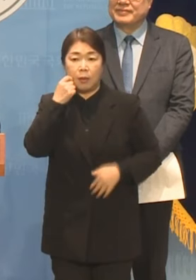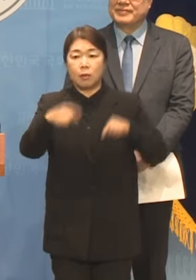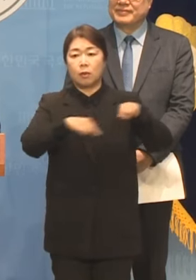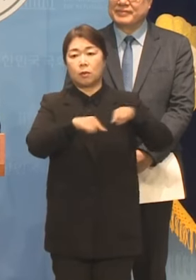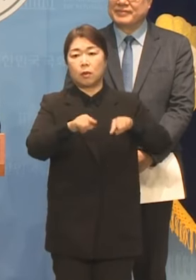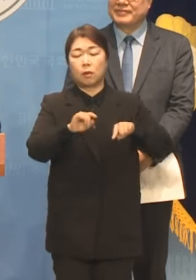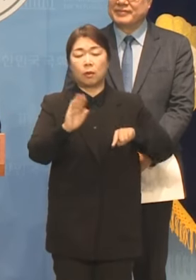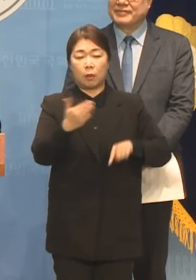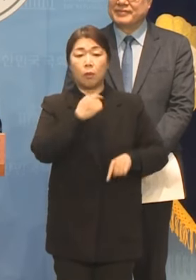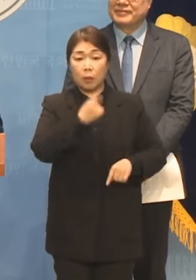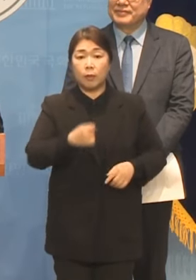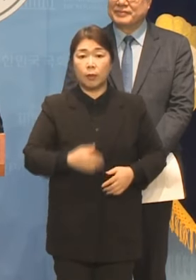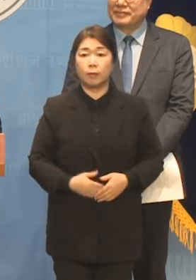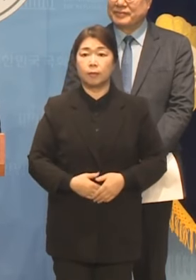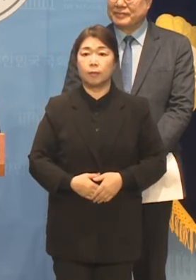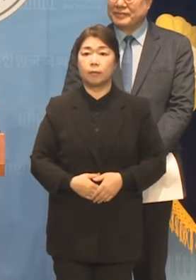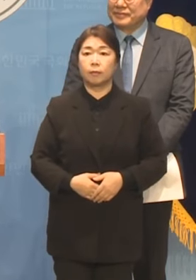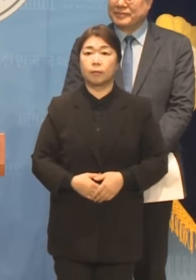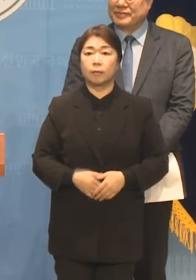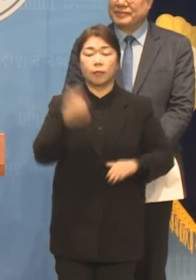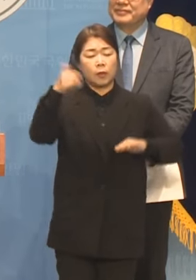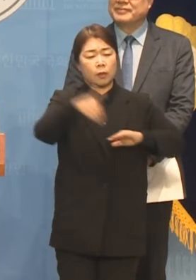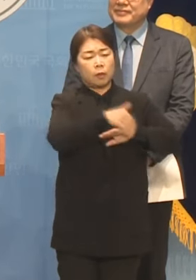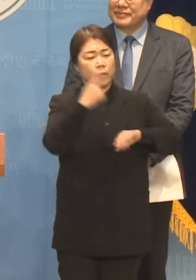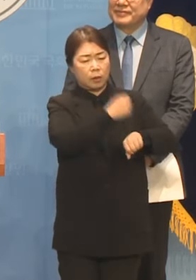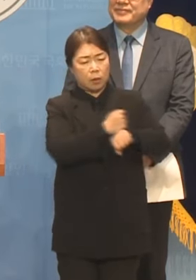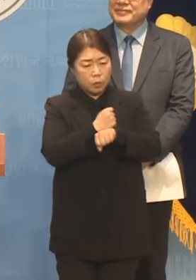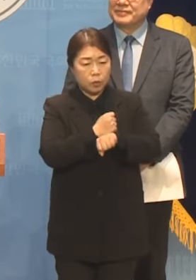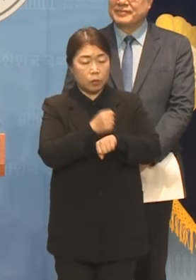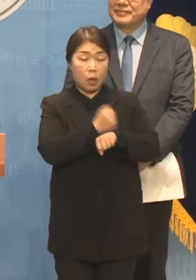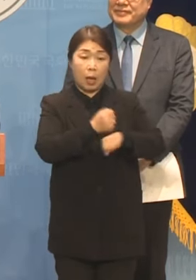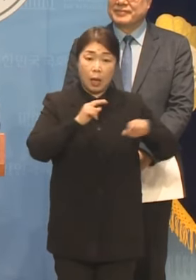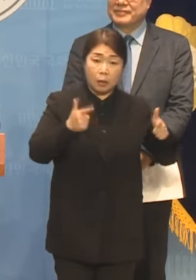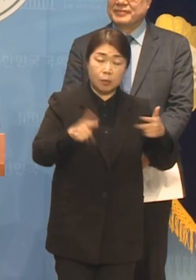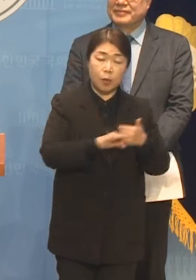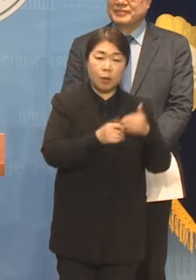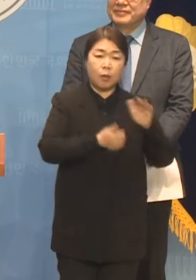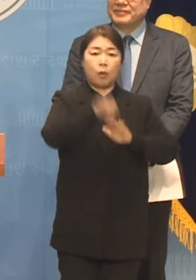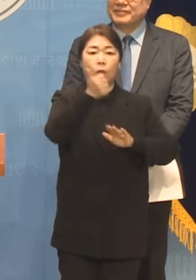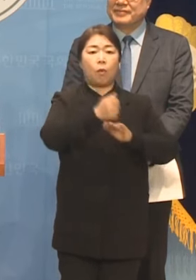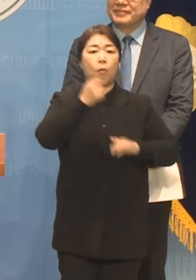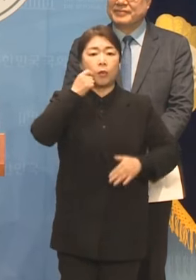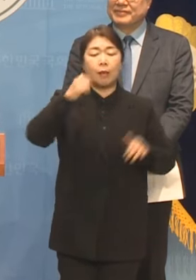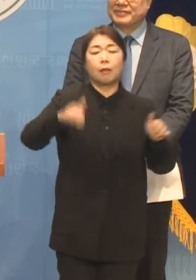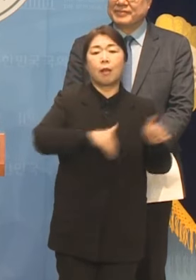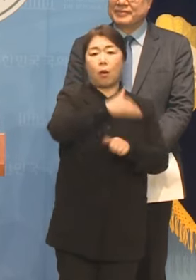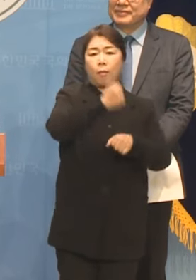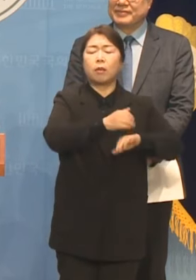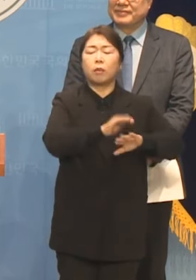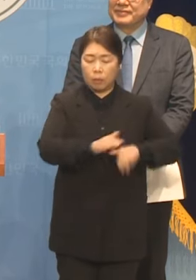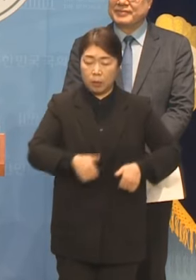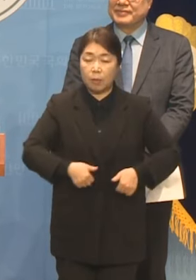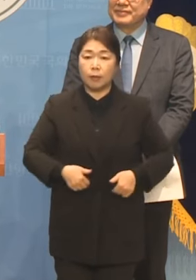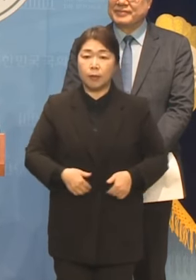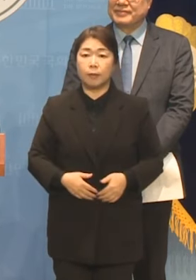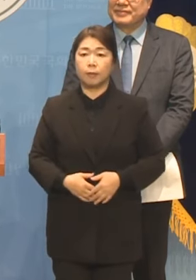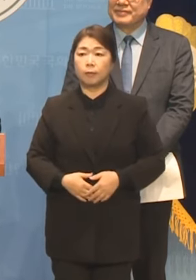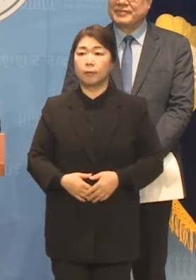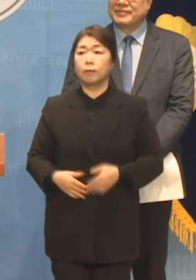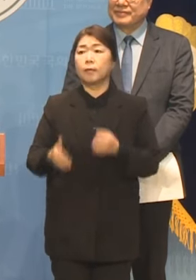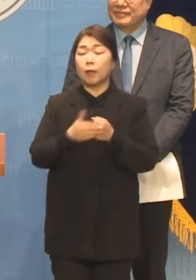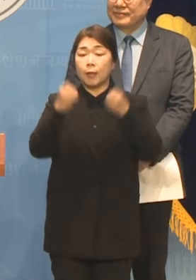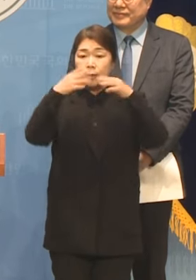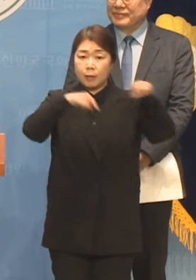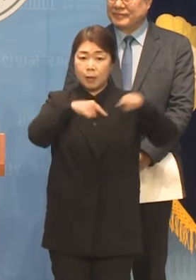될 것니다 정책정당으로 거듭나지 않으면 성공할 수 없는 상황이 만들어질 겁니다 그래서